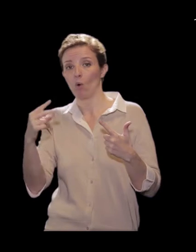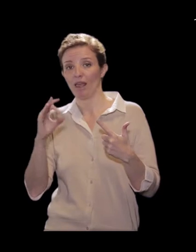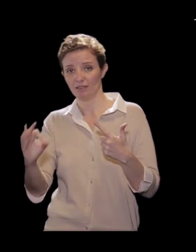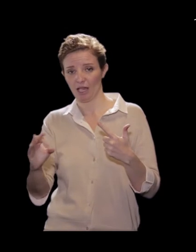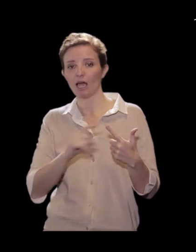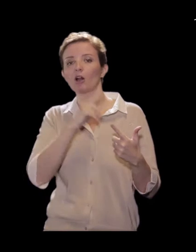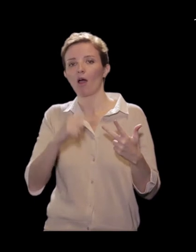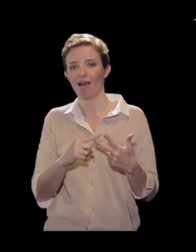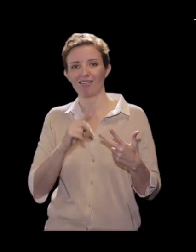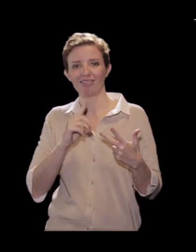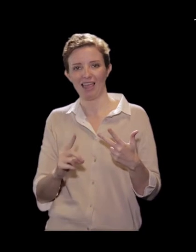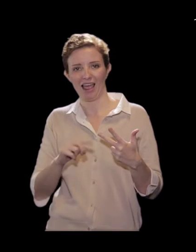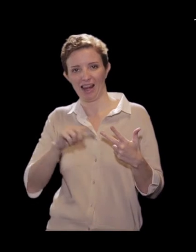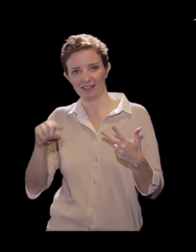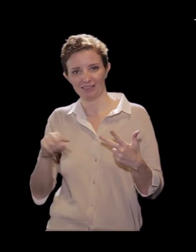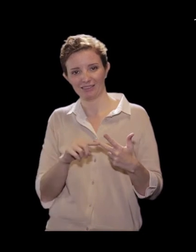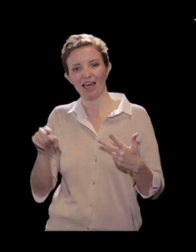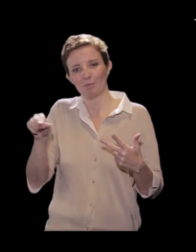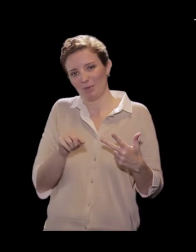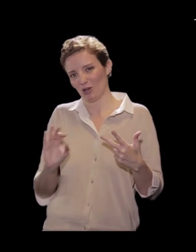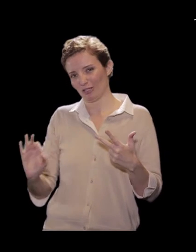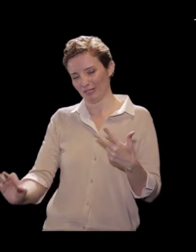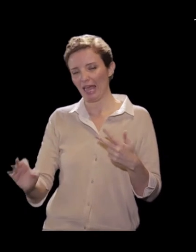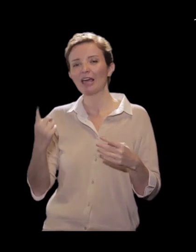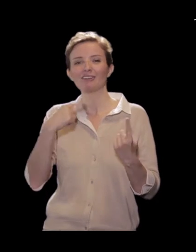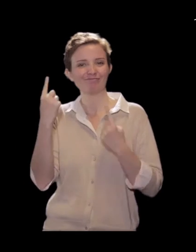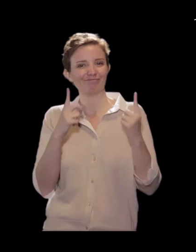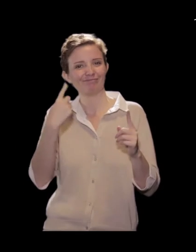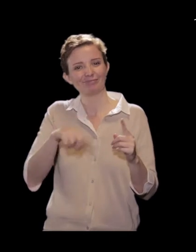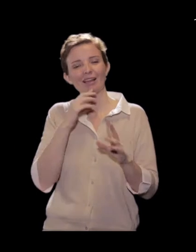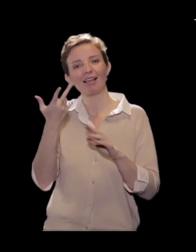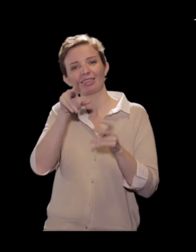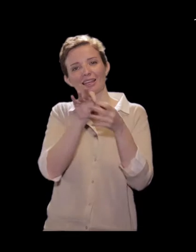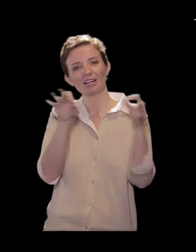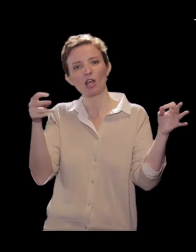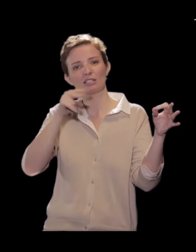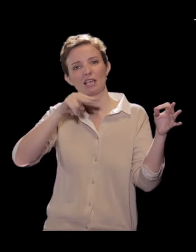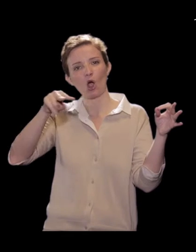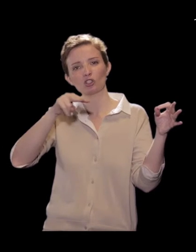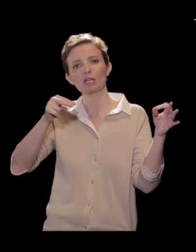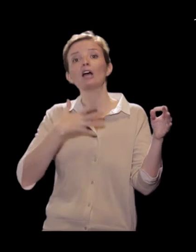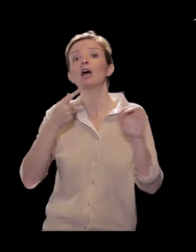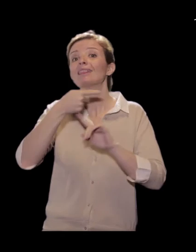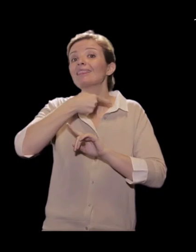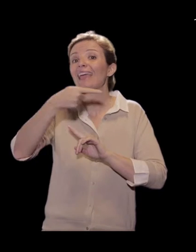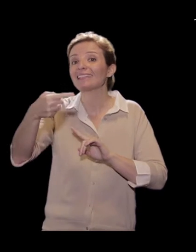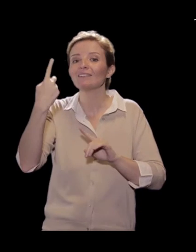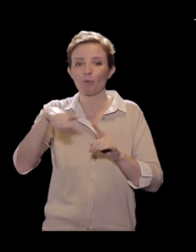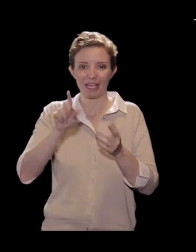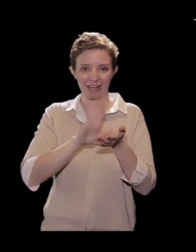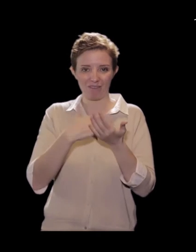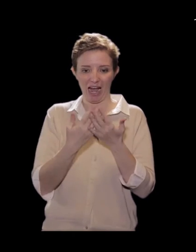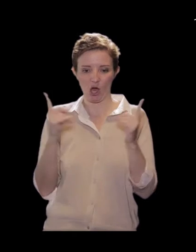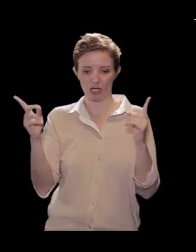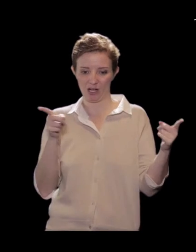0 in questo caso noi abbiamo che il nostro trinomio di secondo grado è negativo per valori compresi tra gli